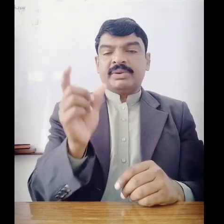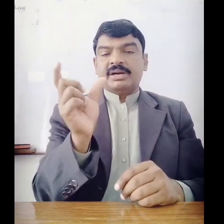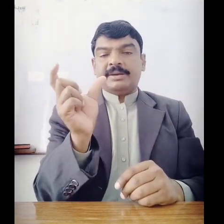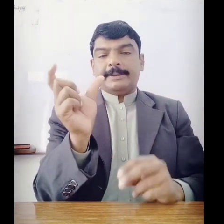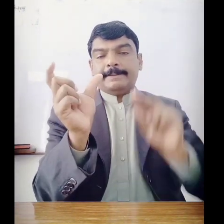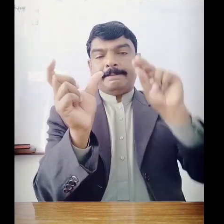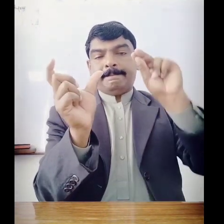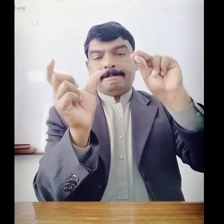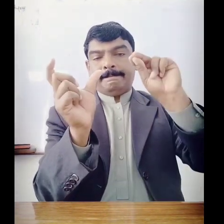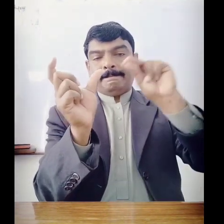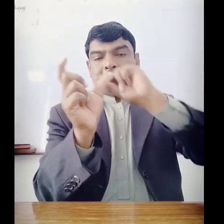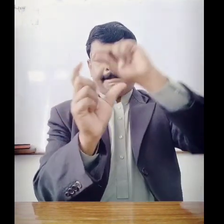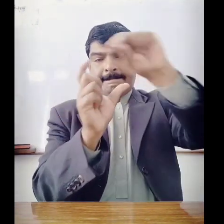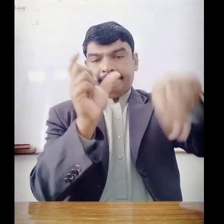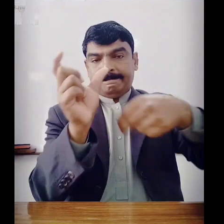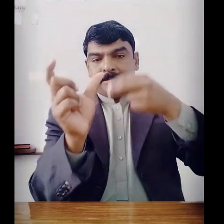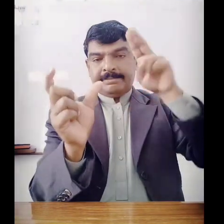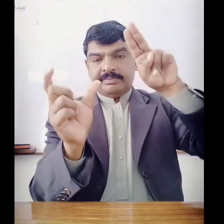शबान,